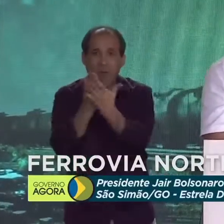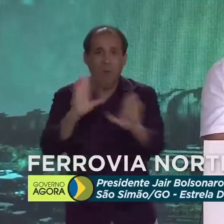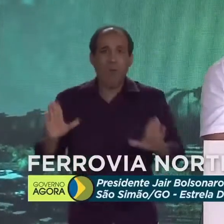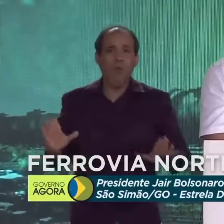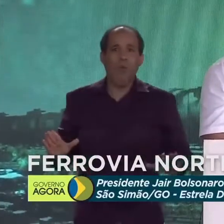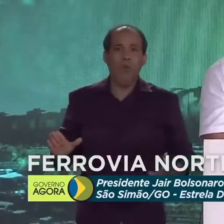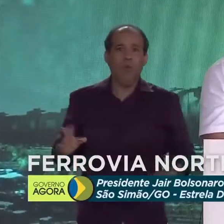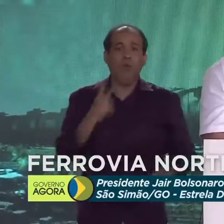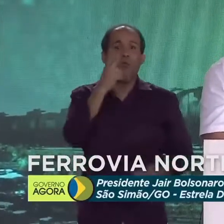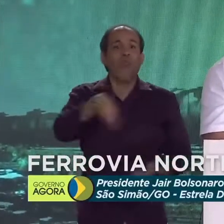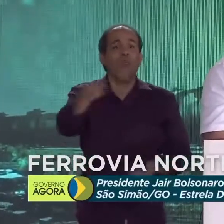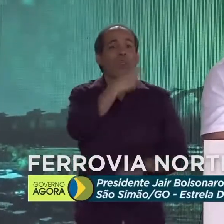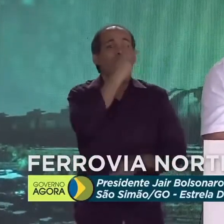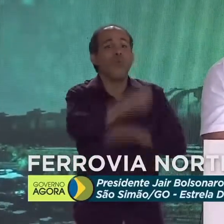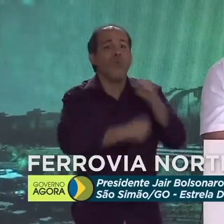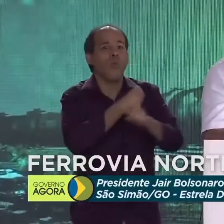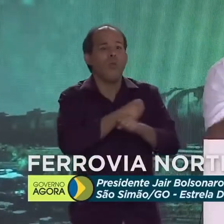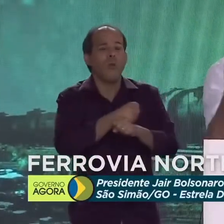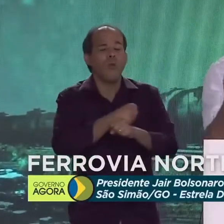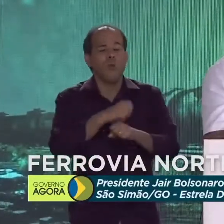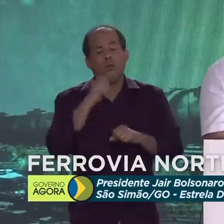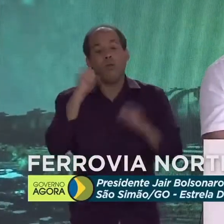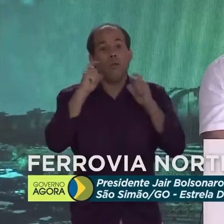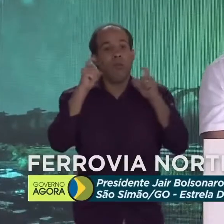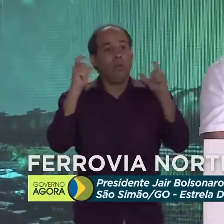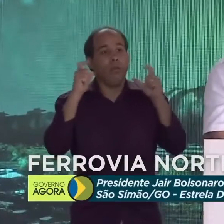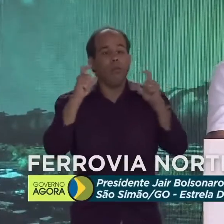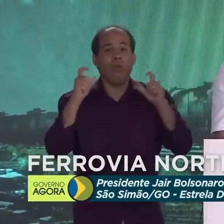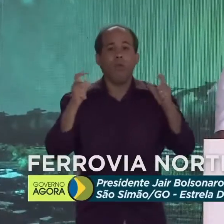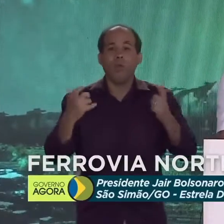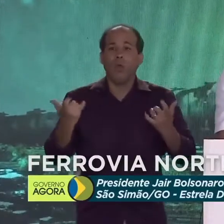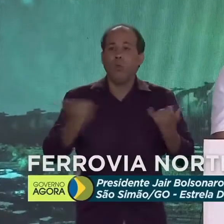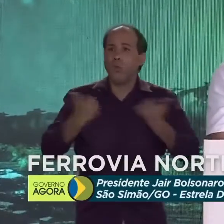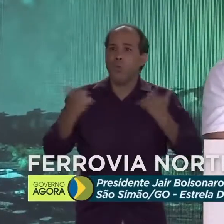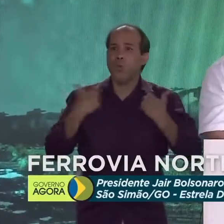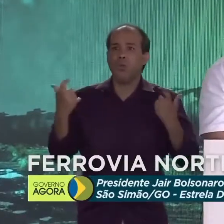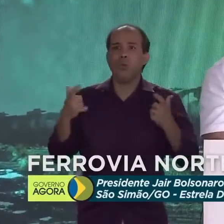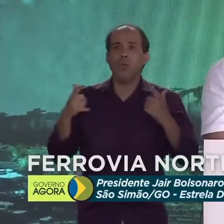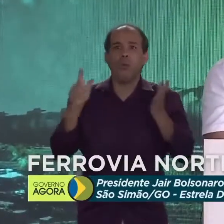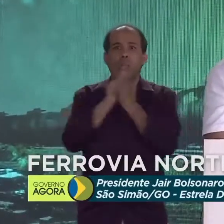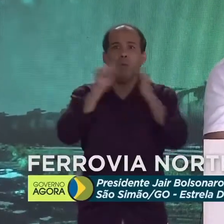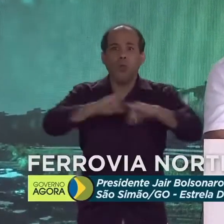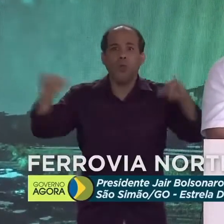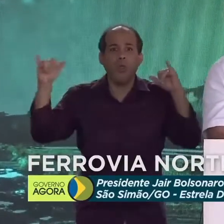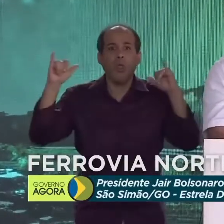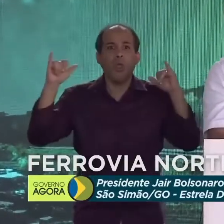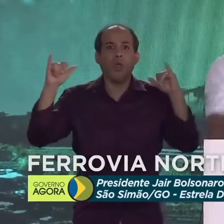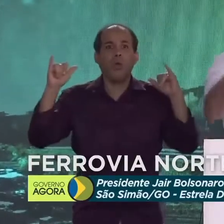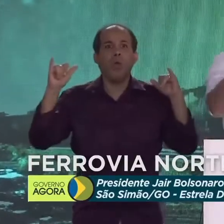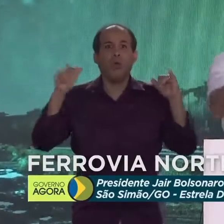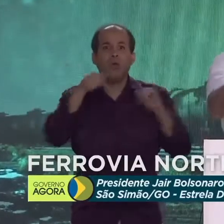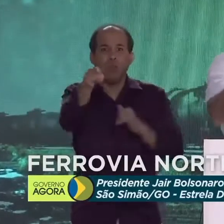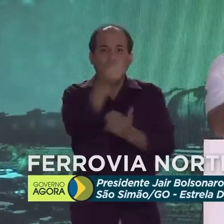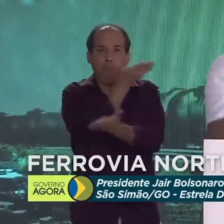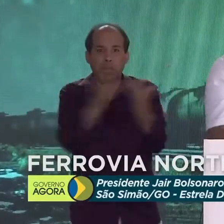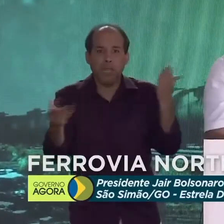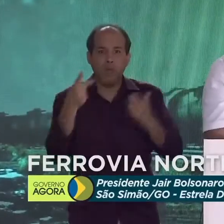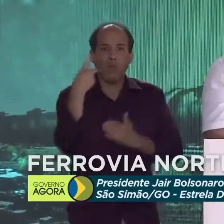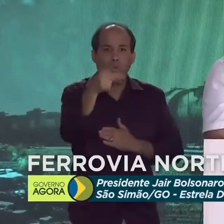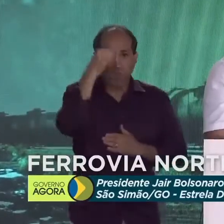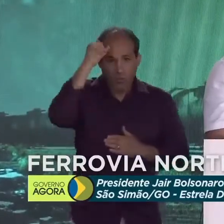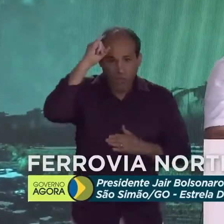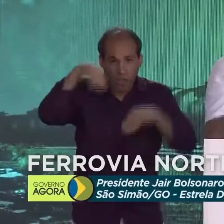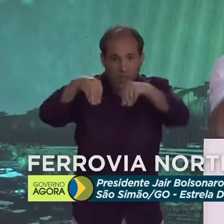há 2 anos, não acordam mais e tem uma notícia de publicação em Diário Oficial da União que você perdeu a sua